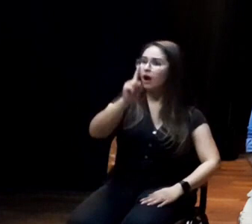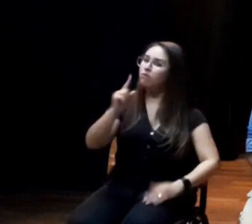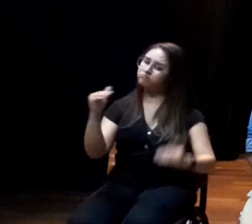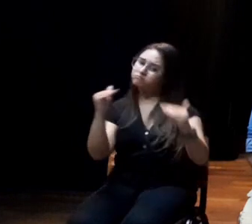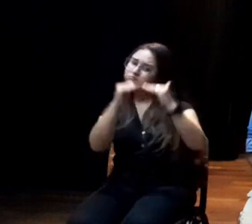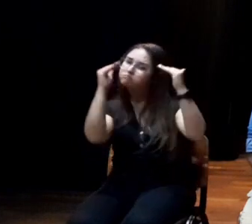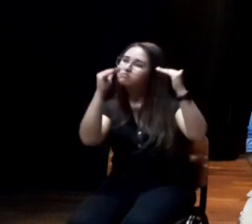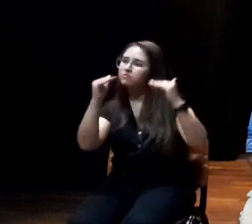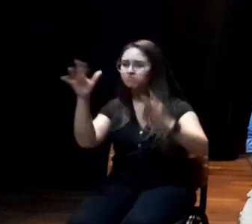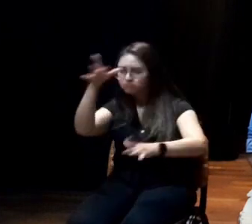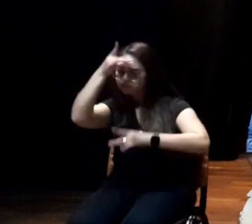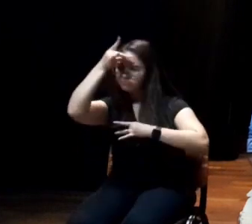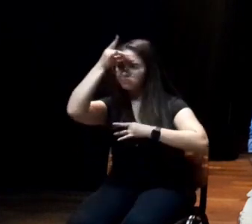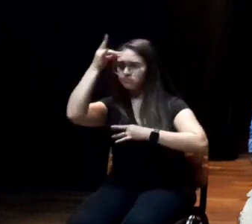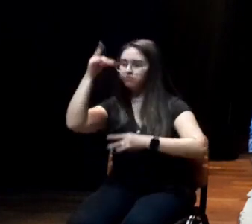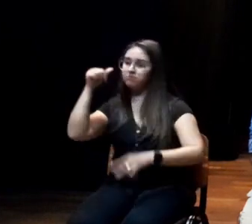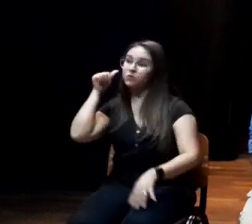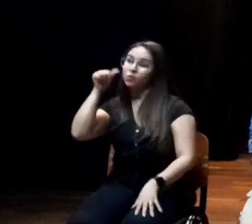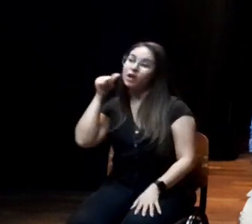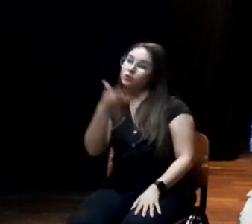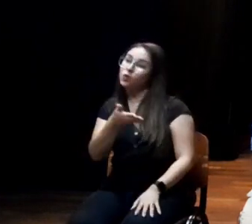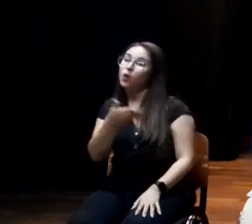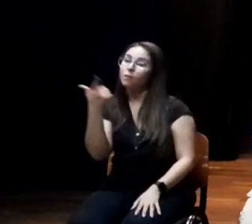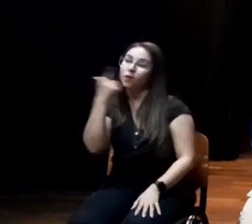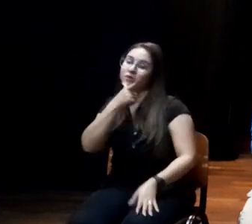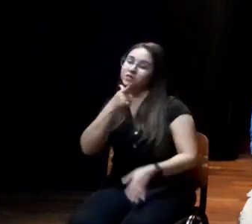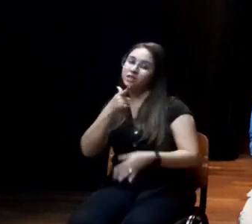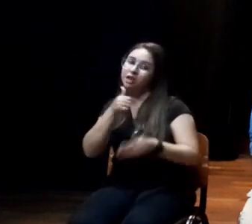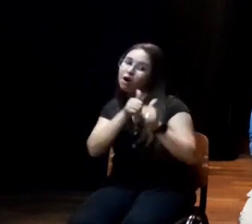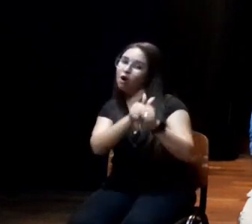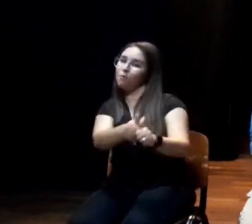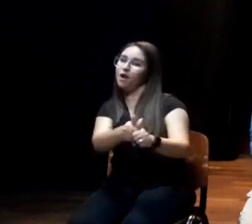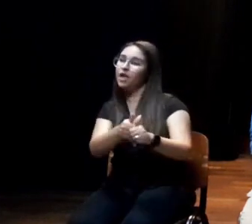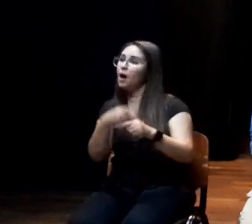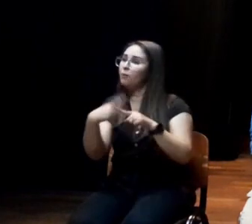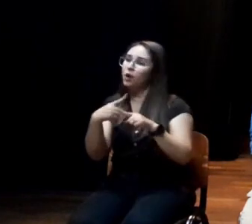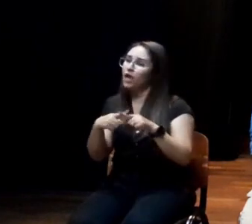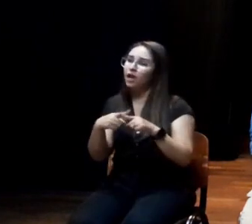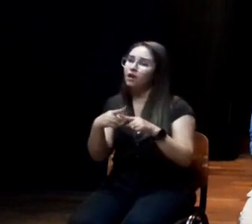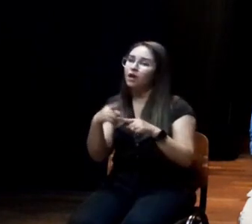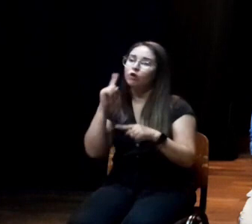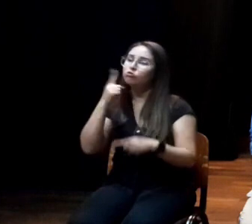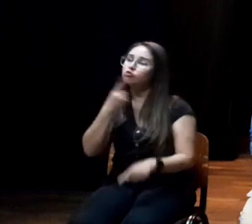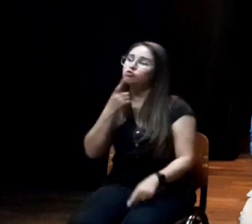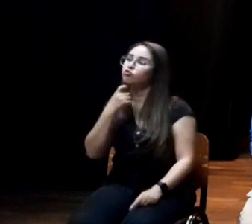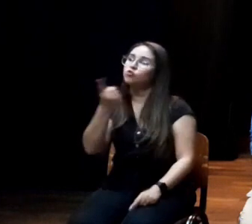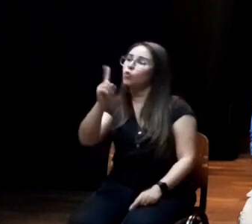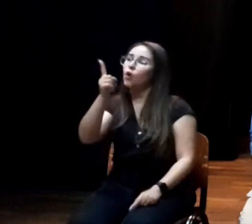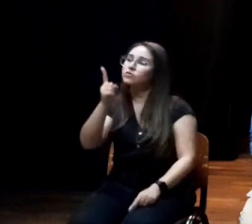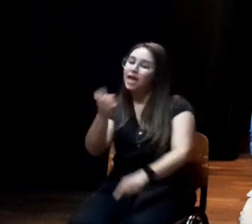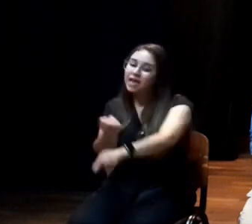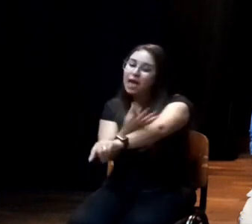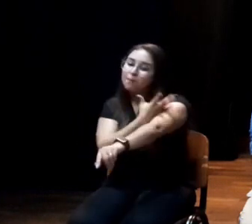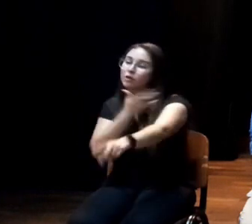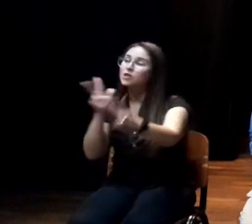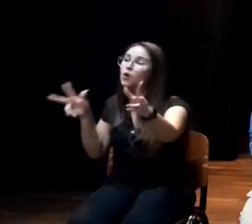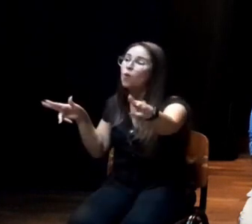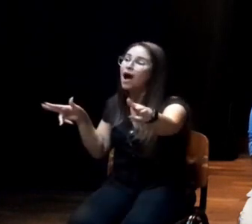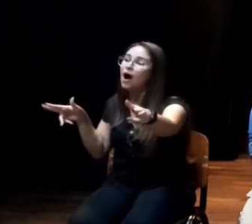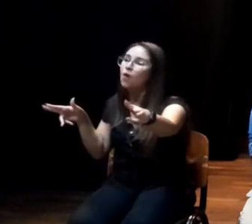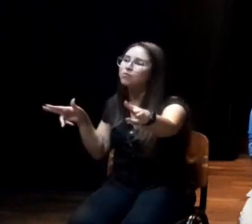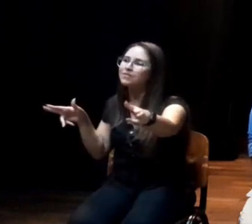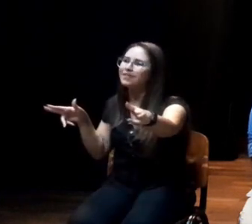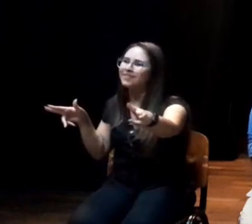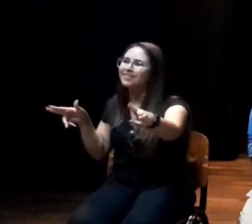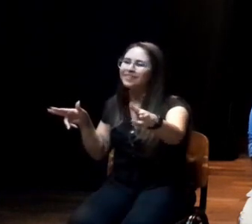fazer uma incorporação do autor, né? Para ser o intérprete. Por quê? Senão o surdo não consegue ter a mesma emoção que a gente tem. Acho que é contracenar,